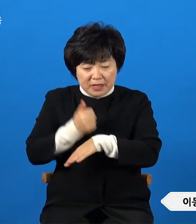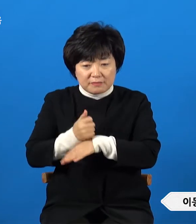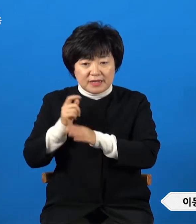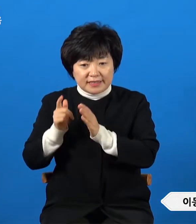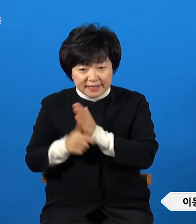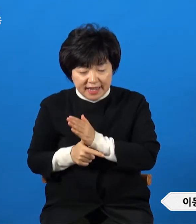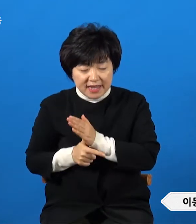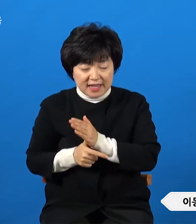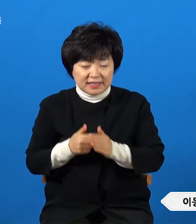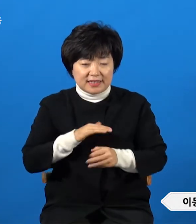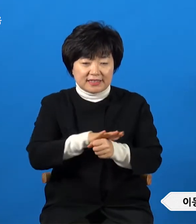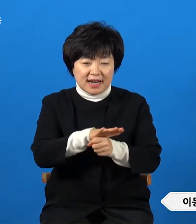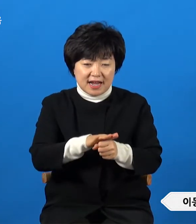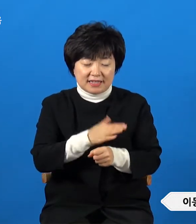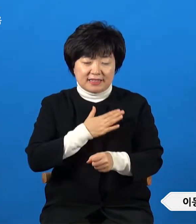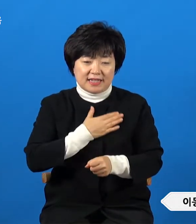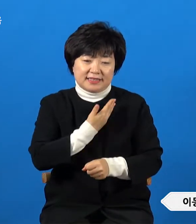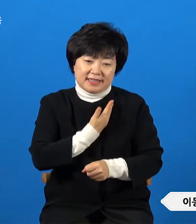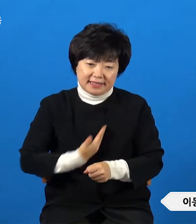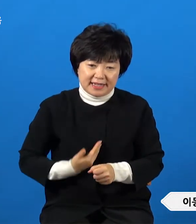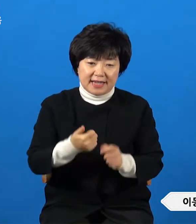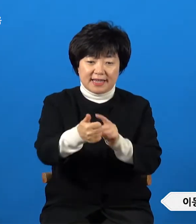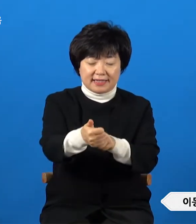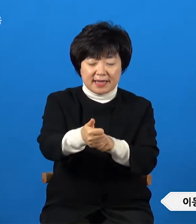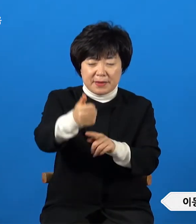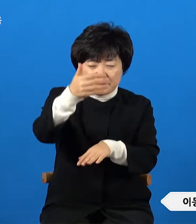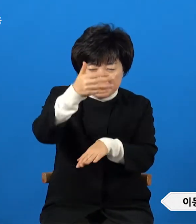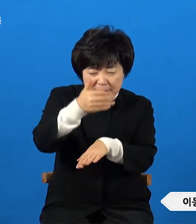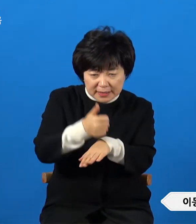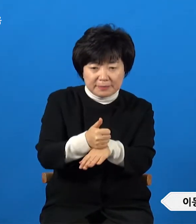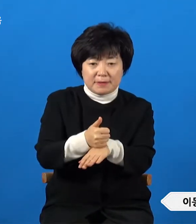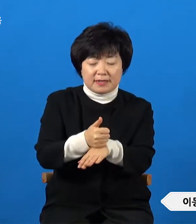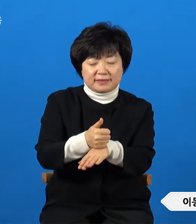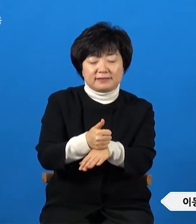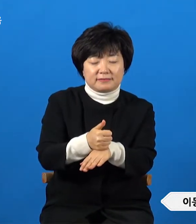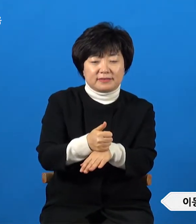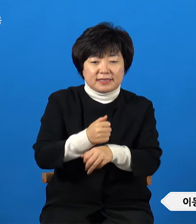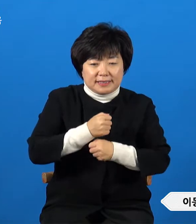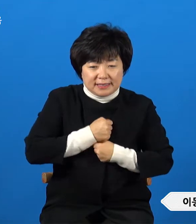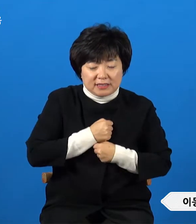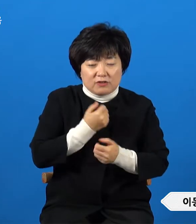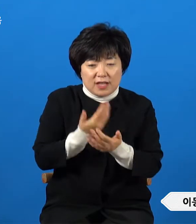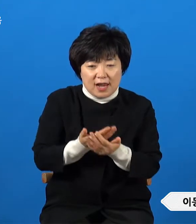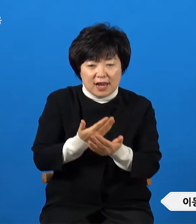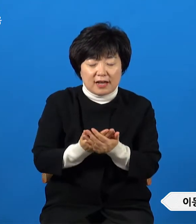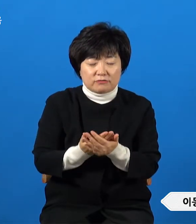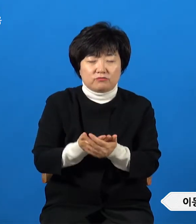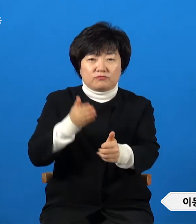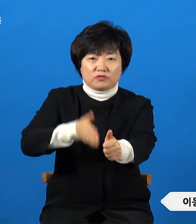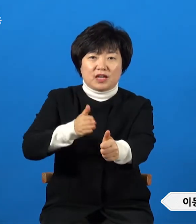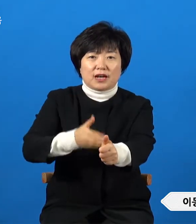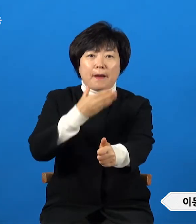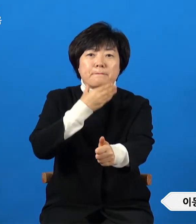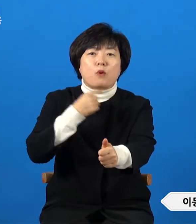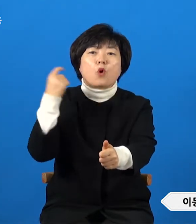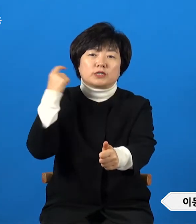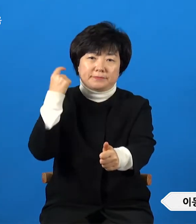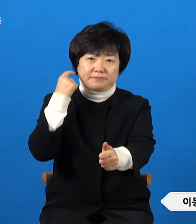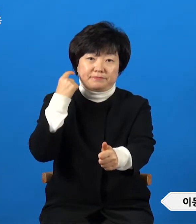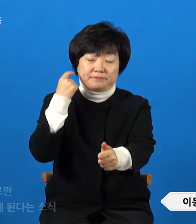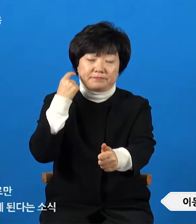디모데에게 부탁하고 있는 복음, 이 복음은 어떤 복음일까요? 첫째로 이